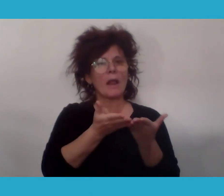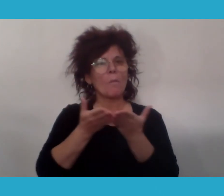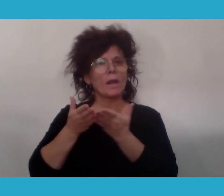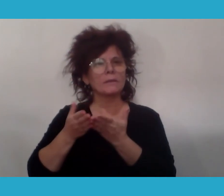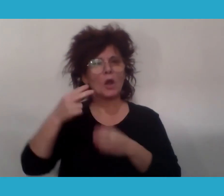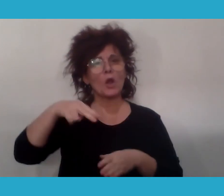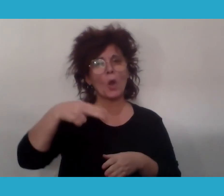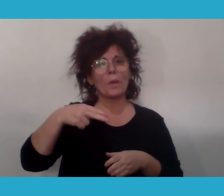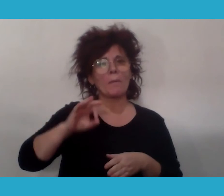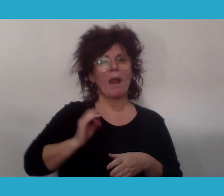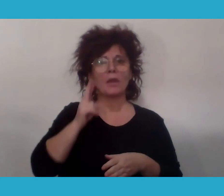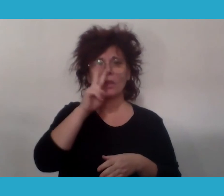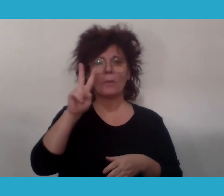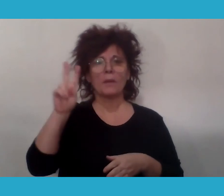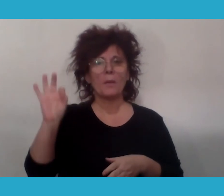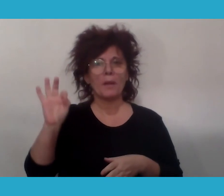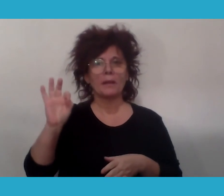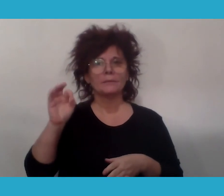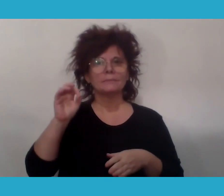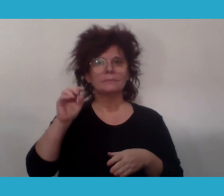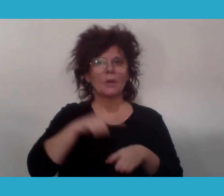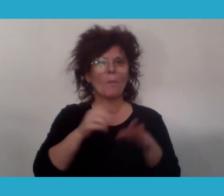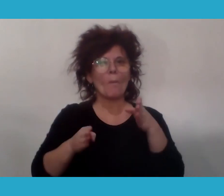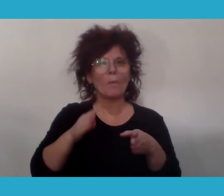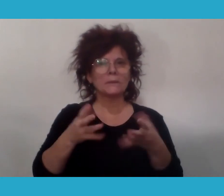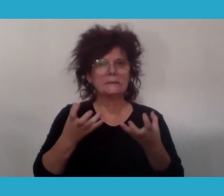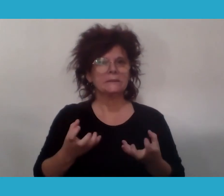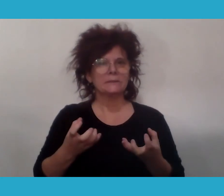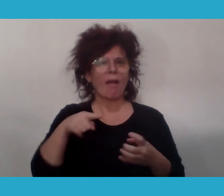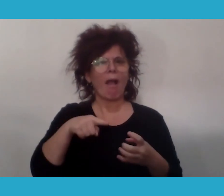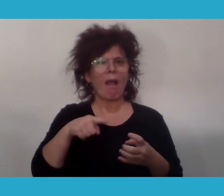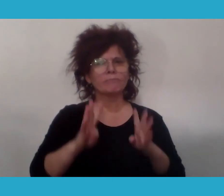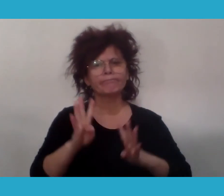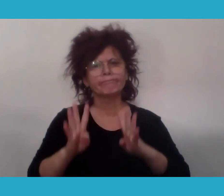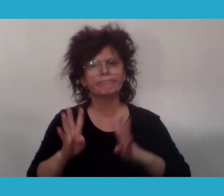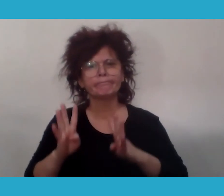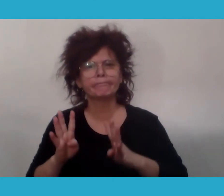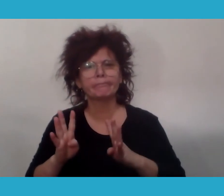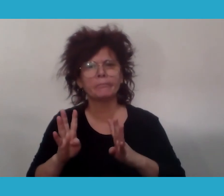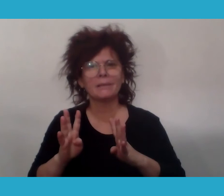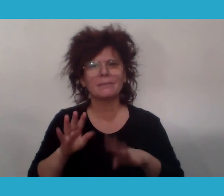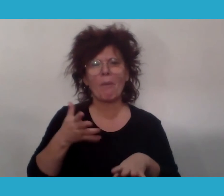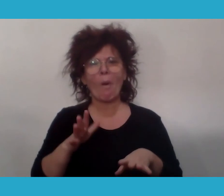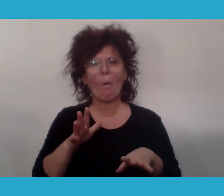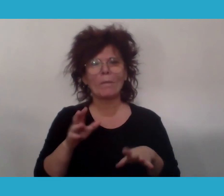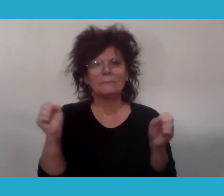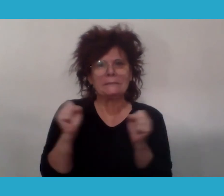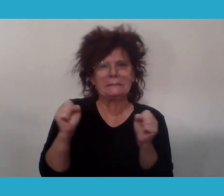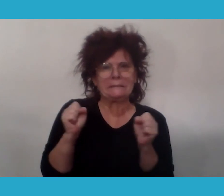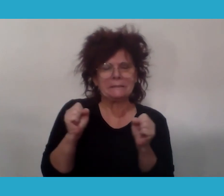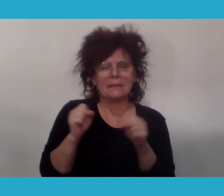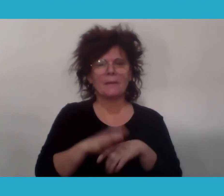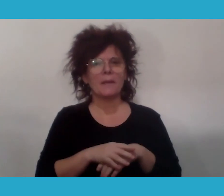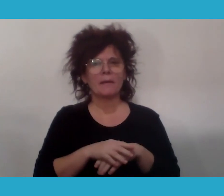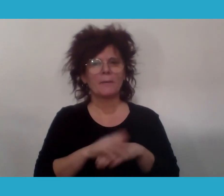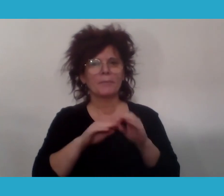efectuó en noviembre de 2020 en un tiempo de extrema sequía, por lo que las plantas estaban casi como en pleno invierno. Por